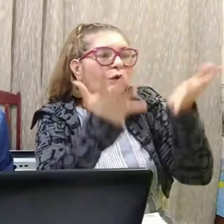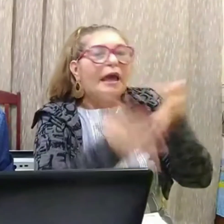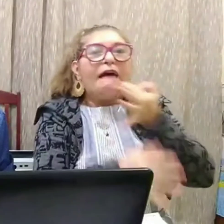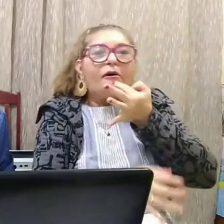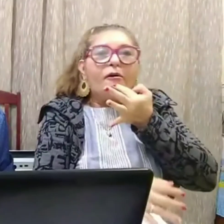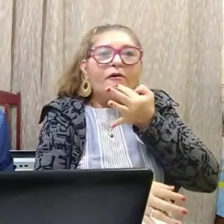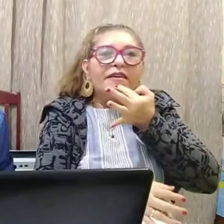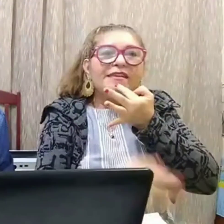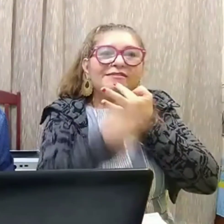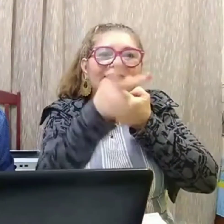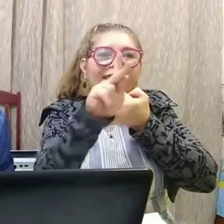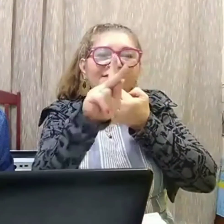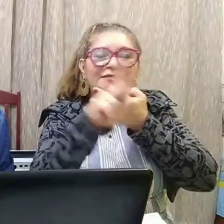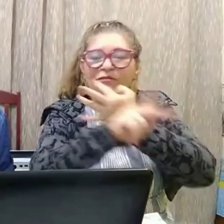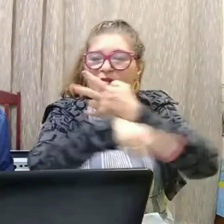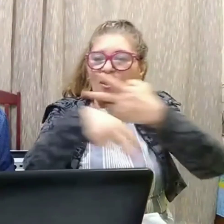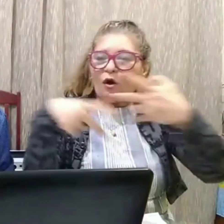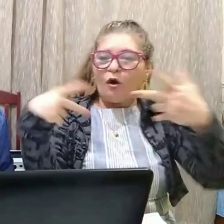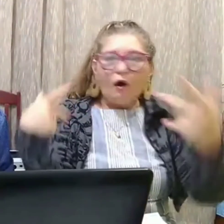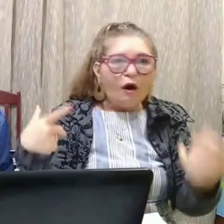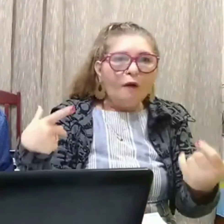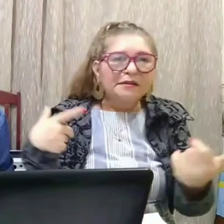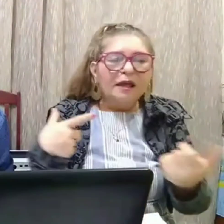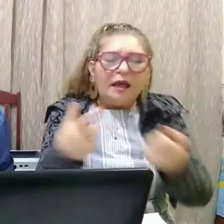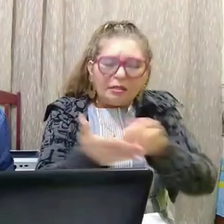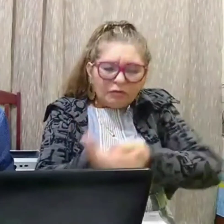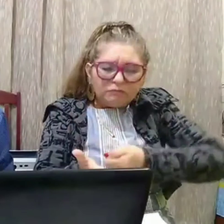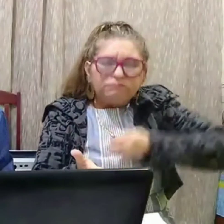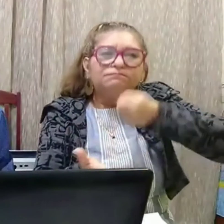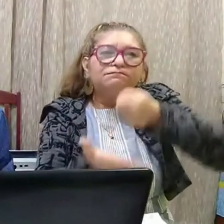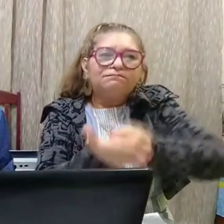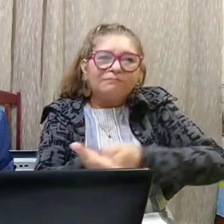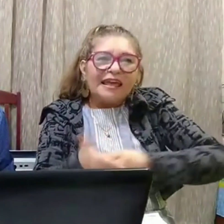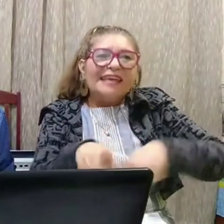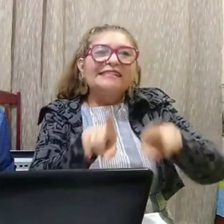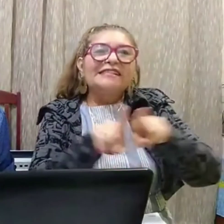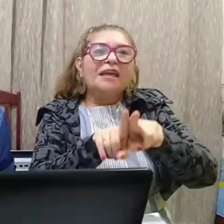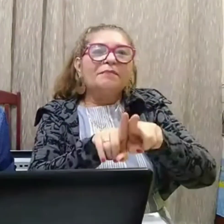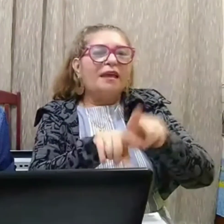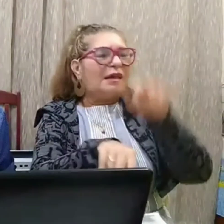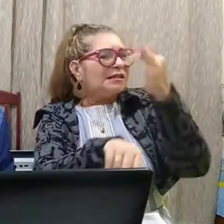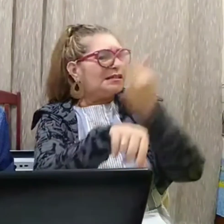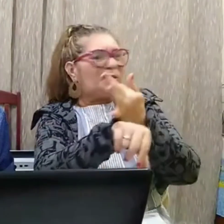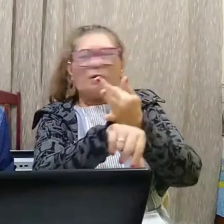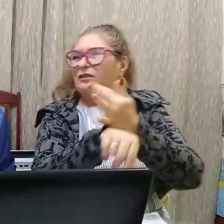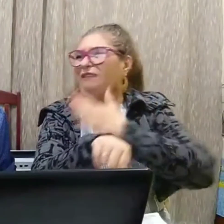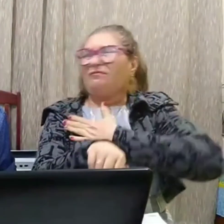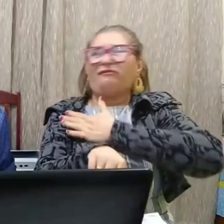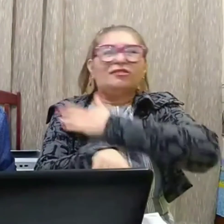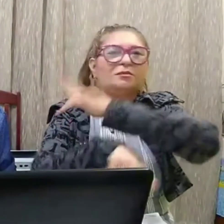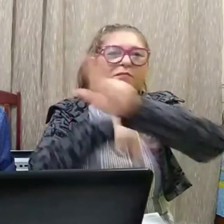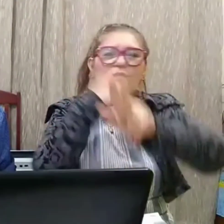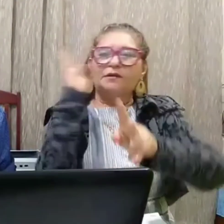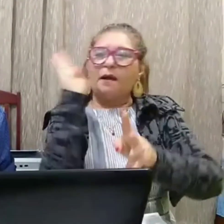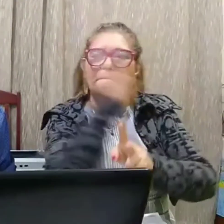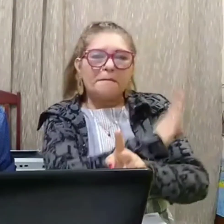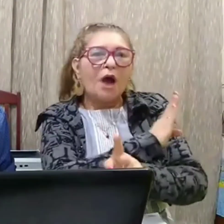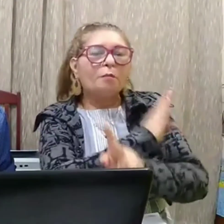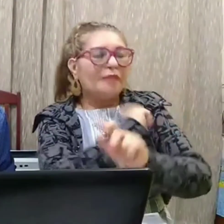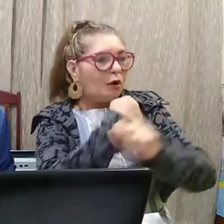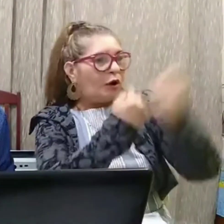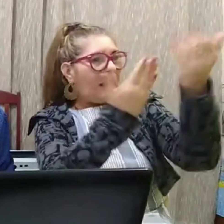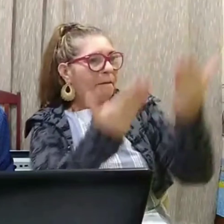obras, tanto o teu labor como a tua perseverança, e que não podes suportar homens maus, e que puseste à